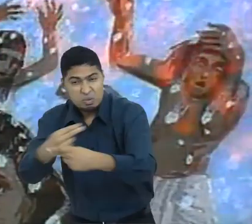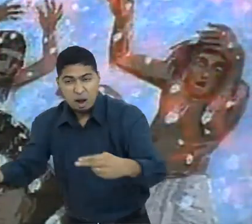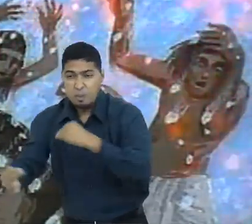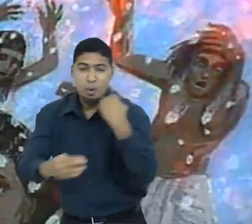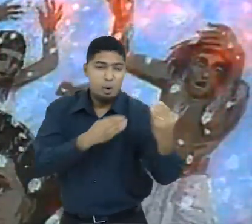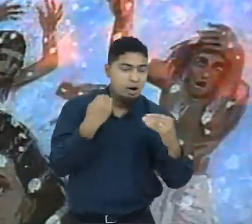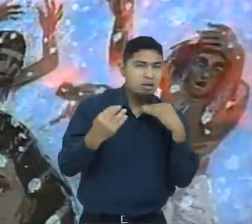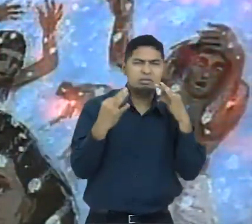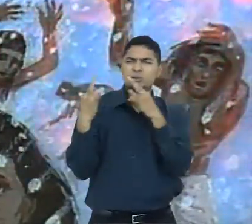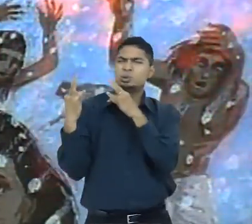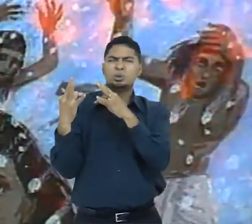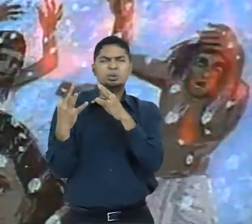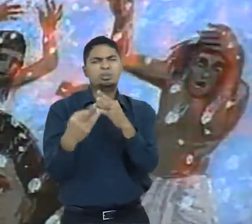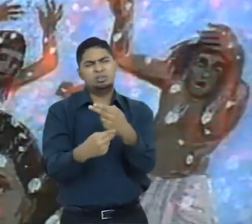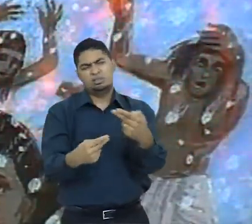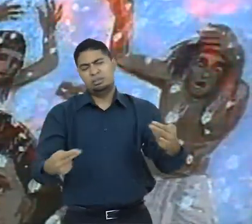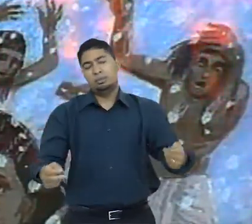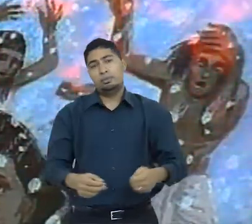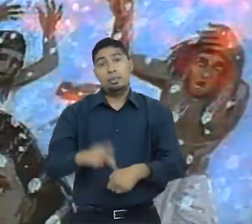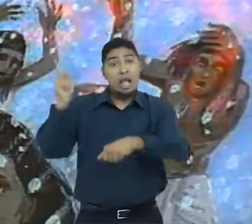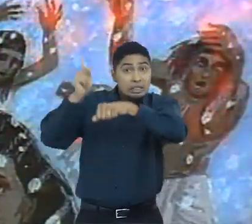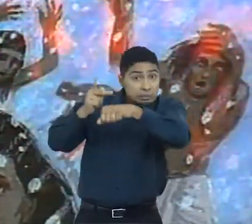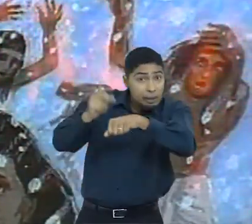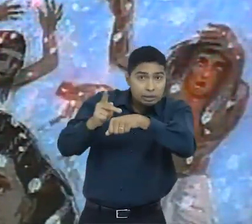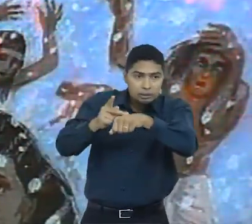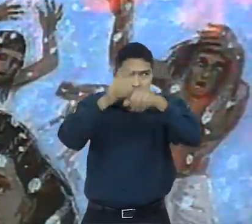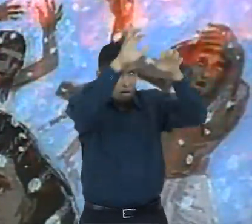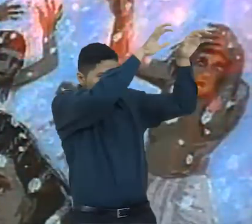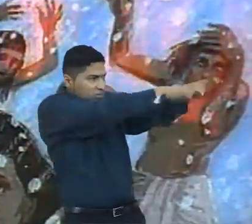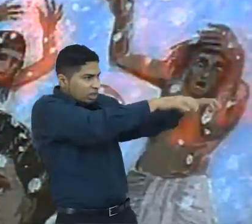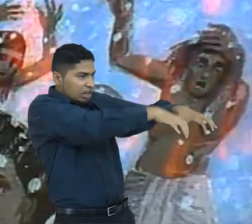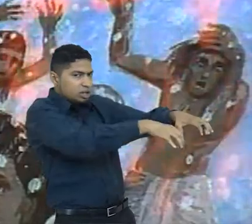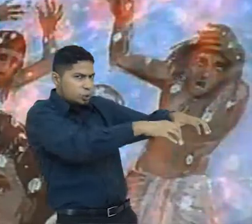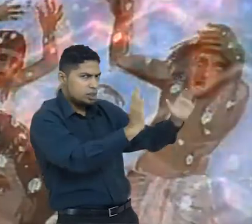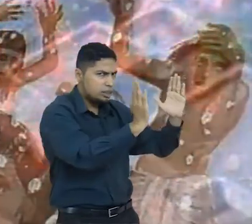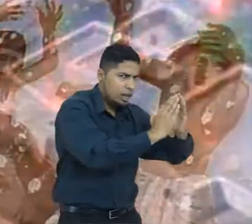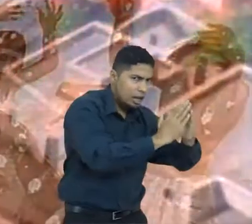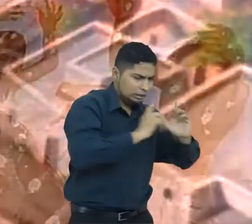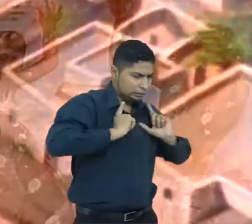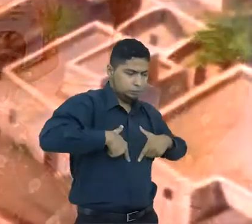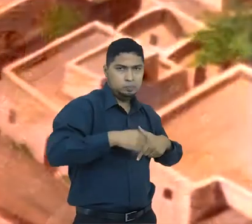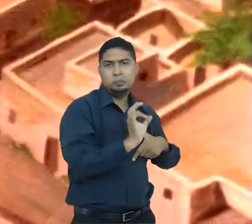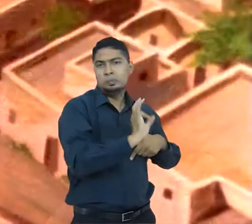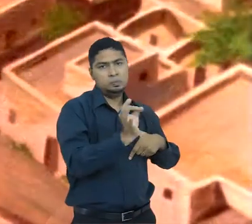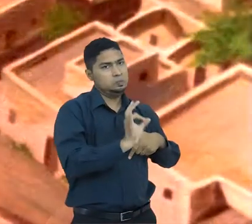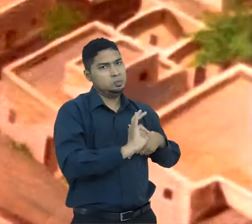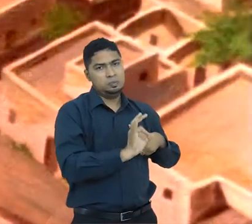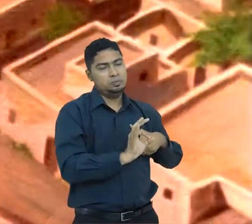empregados e animais que estavam fora de casa. As pedras só não caíram na terra de Gozém, onde os hebreus